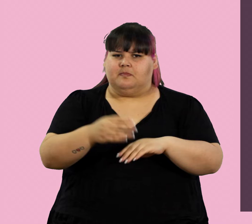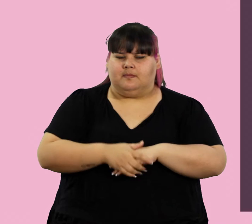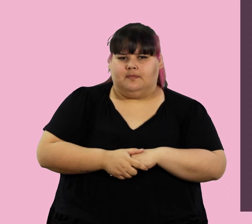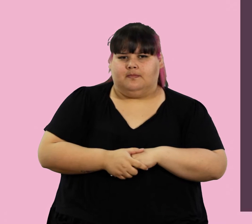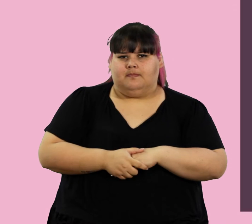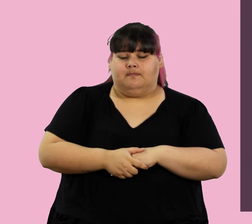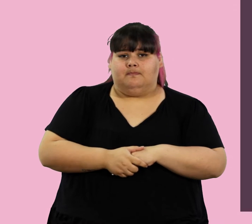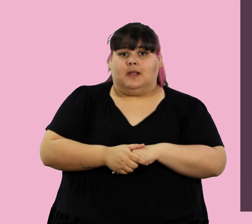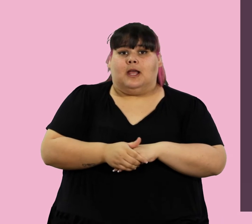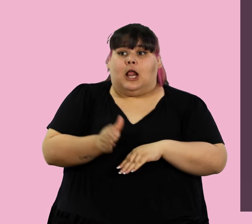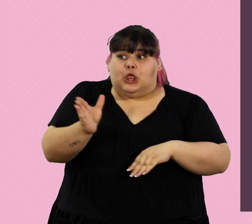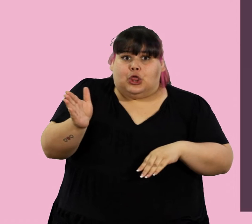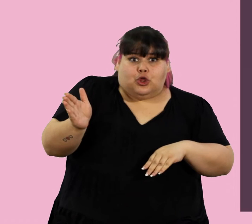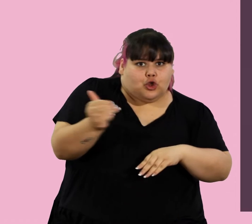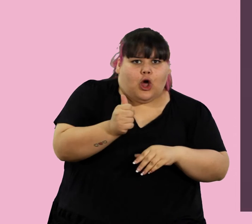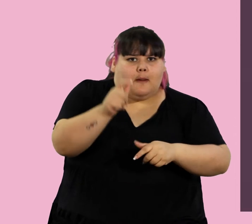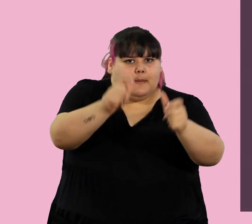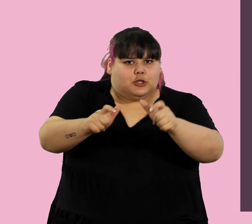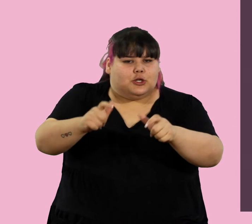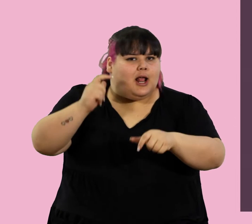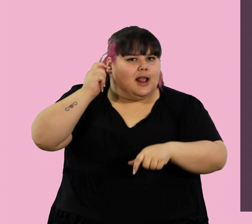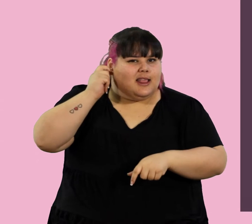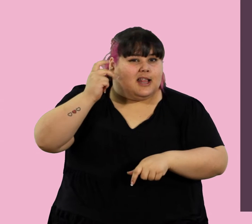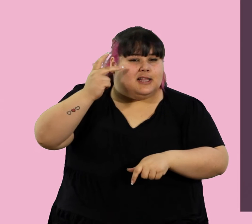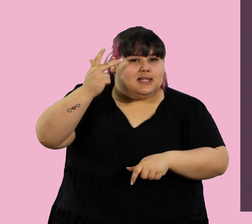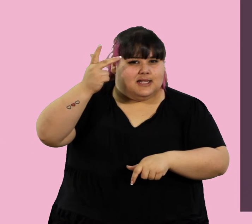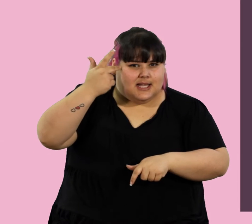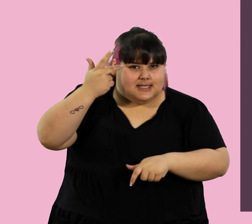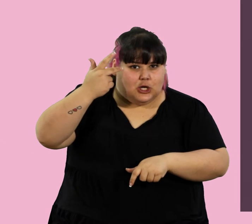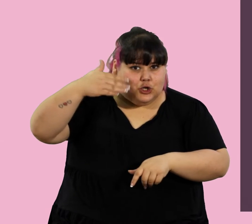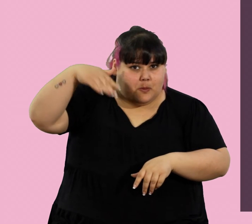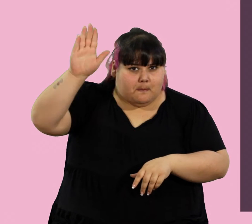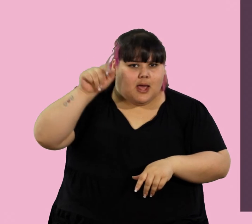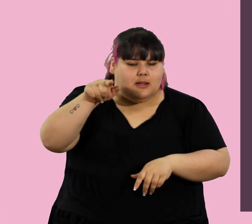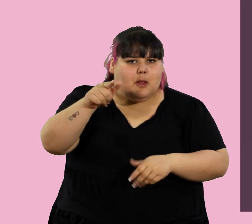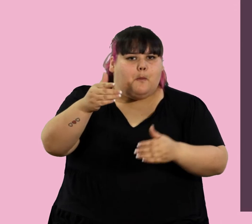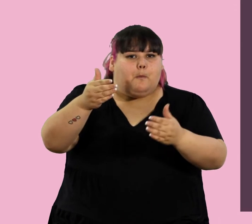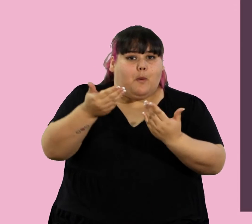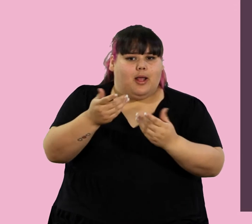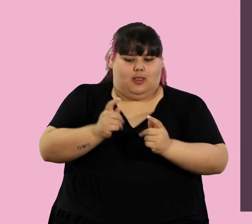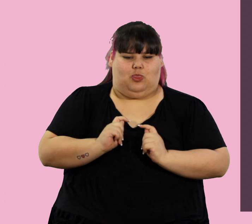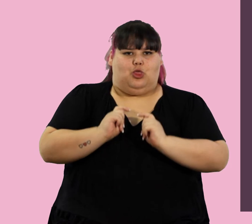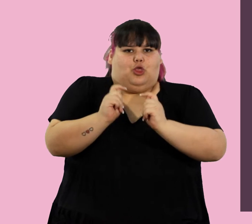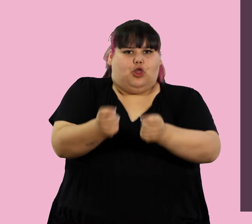Dispone que toda persona mayor de 18 años es posible donante de órganos o